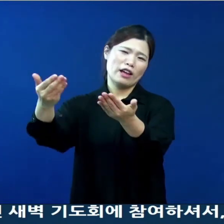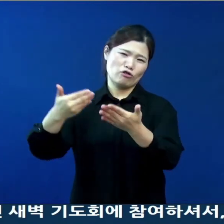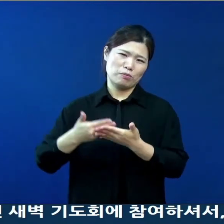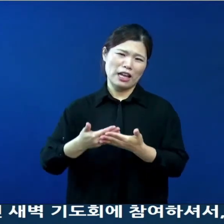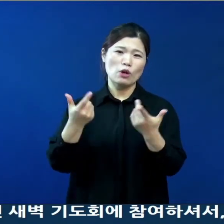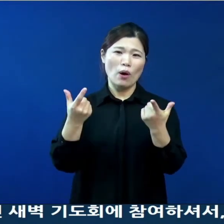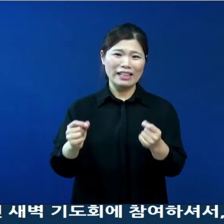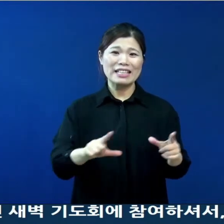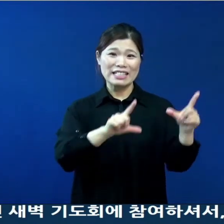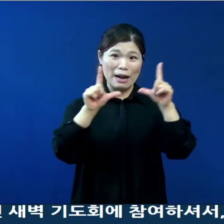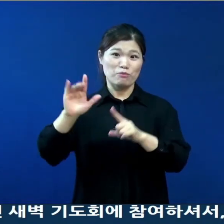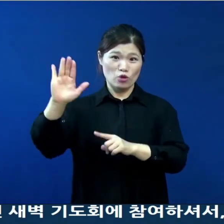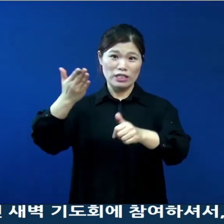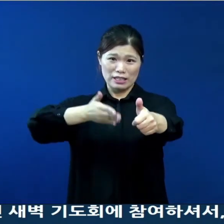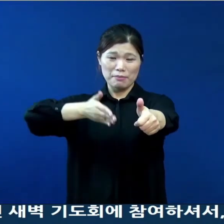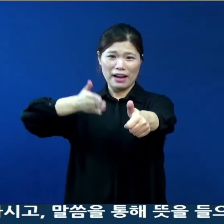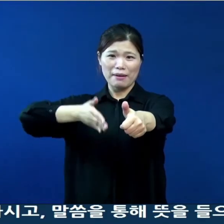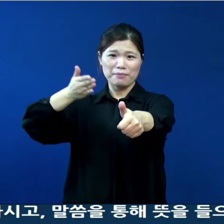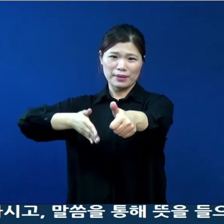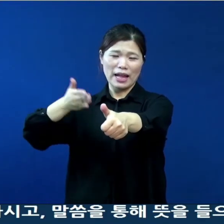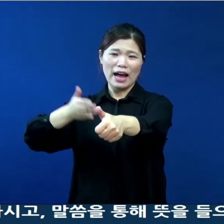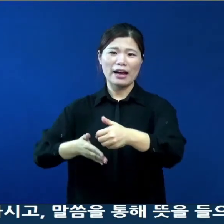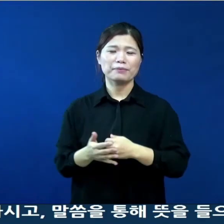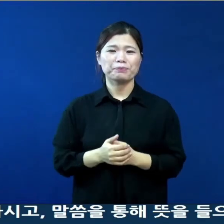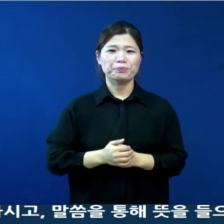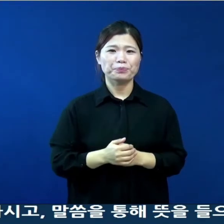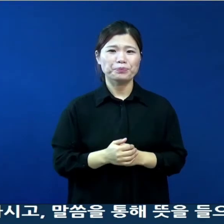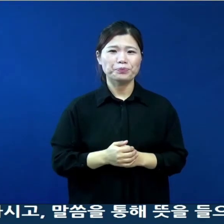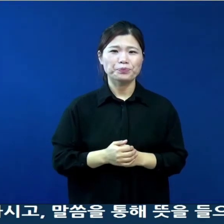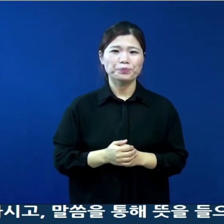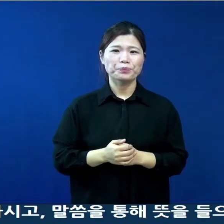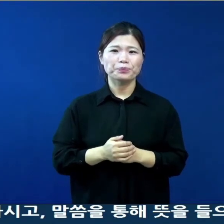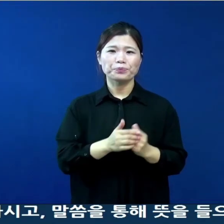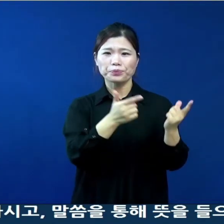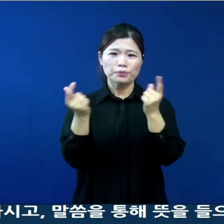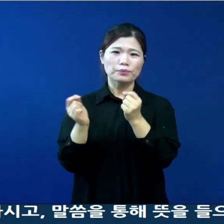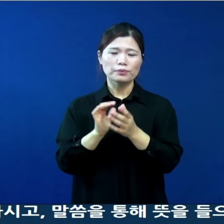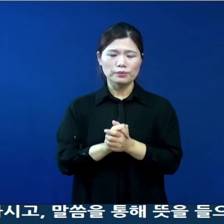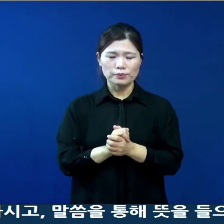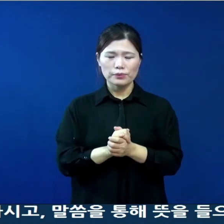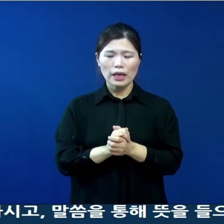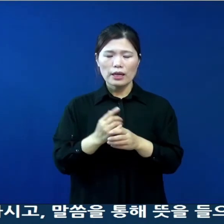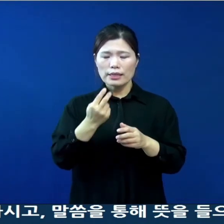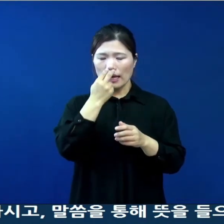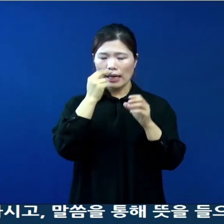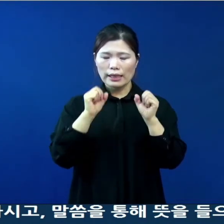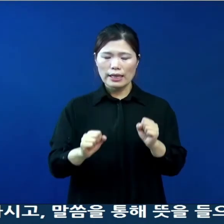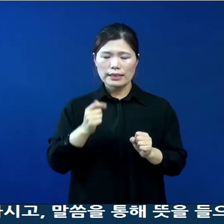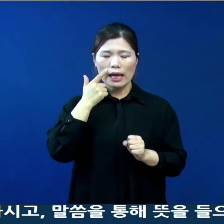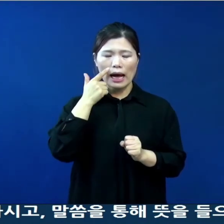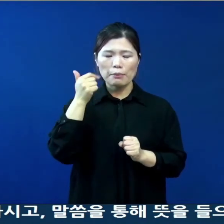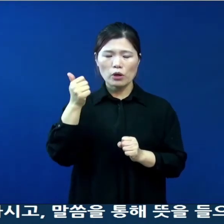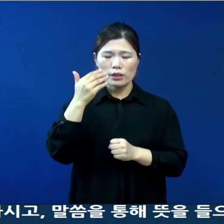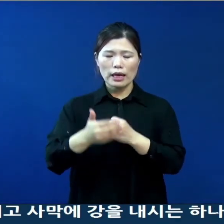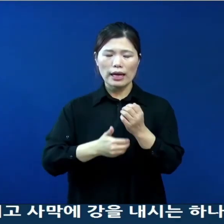살아가시는 저와 여러분 되시기를 주의 이름으로 축복합니다. 네, 기도하겠습니다. 살아계신 아버지